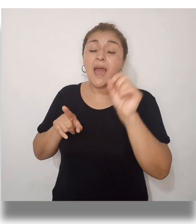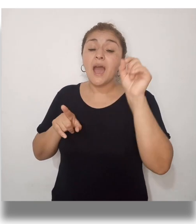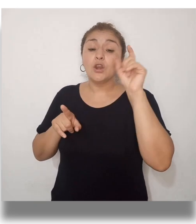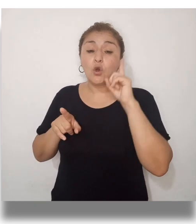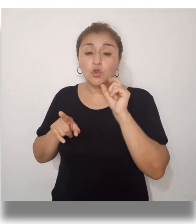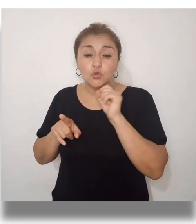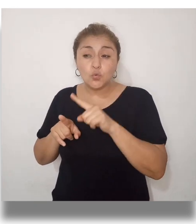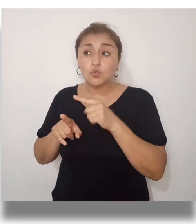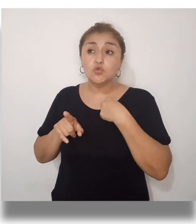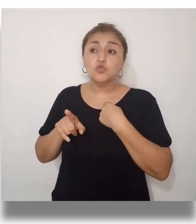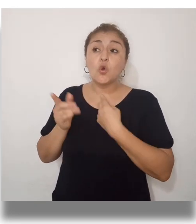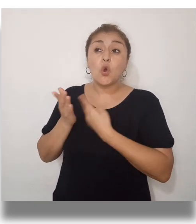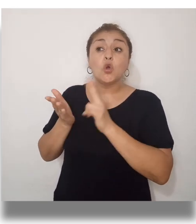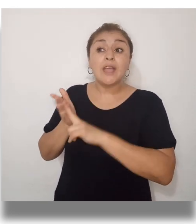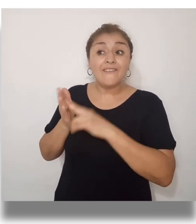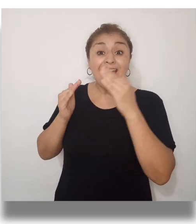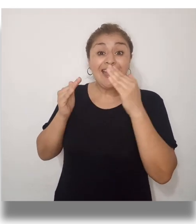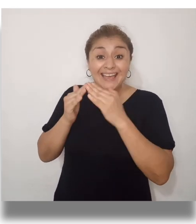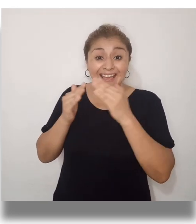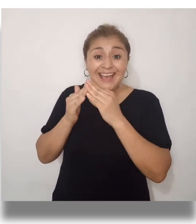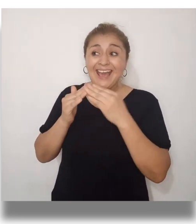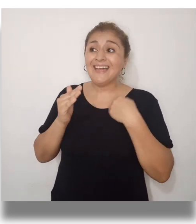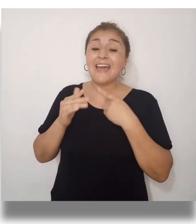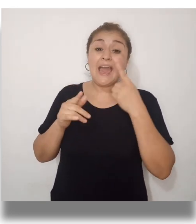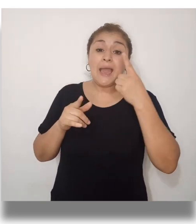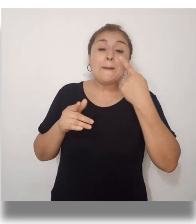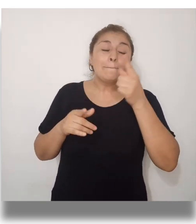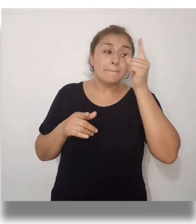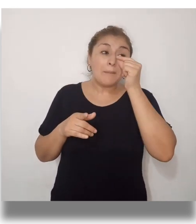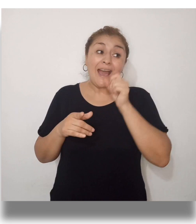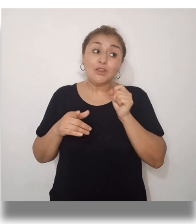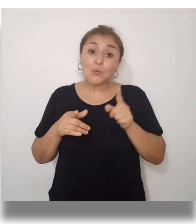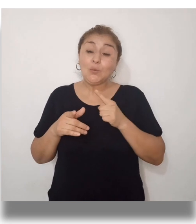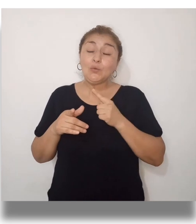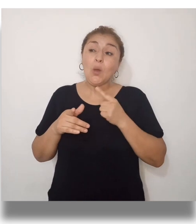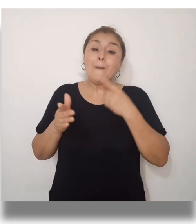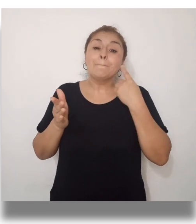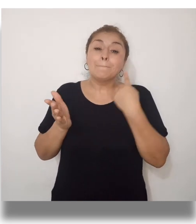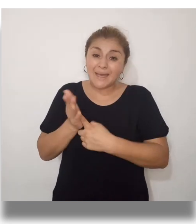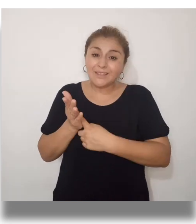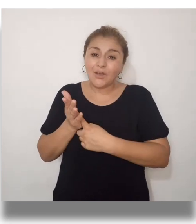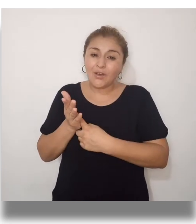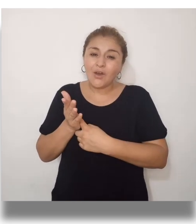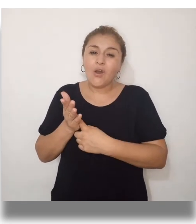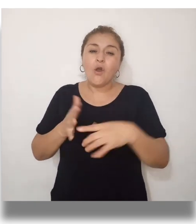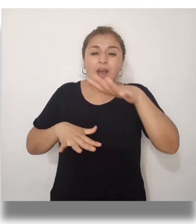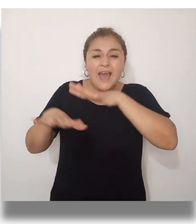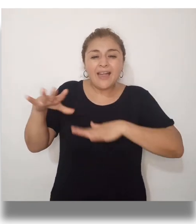matar el becerro Gordo por haberle recibido bueno y sano